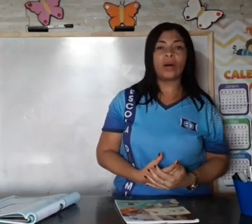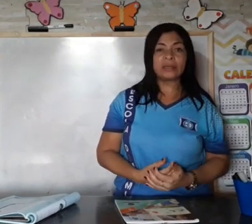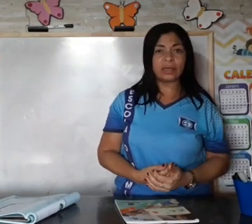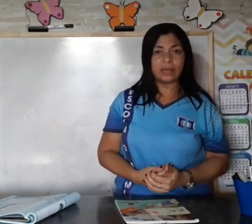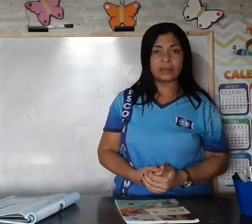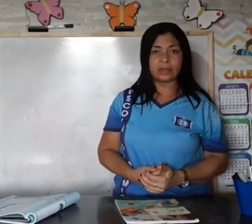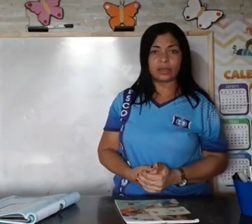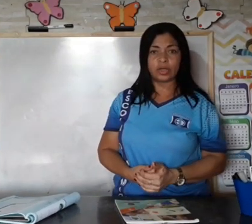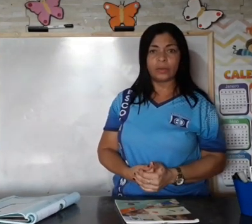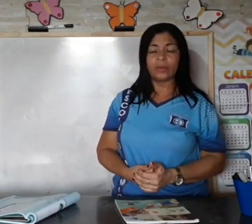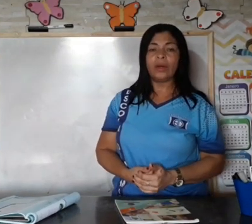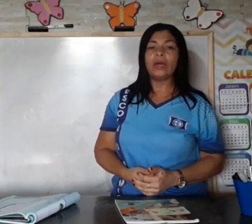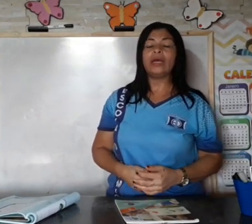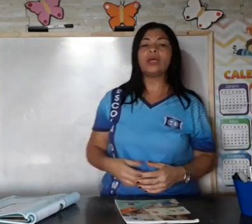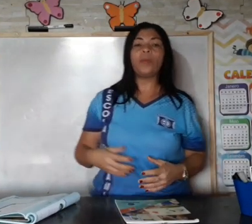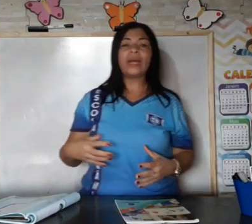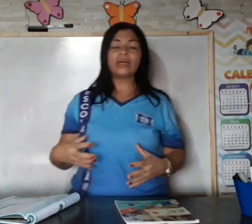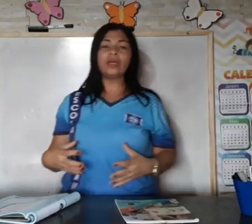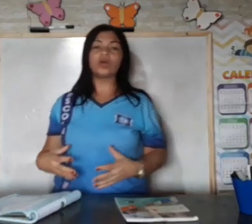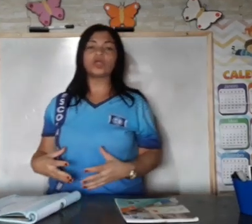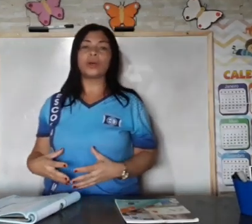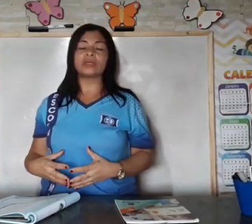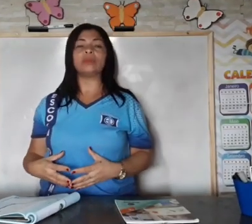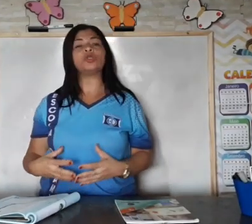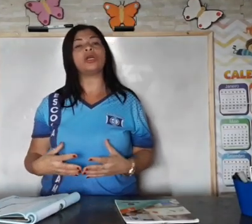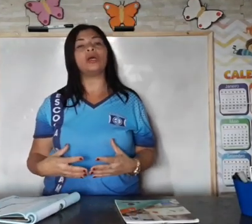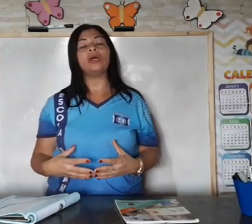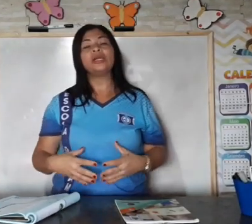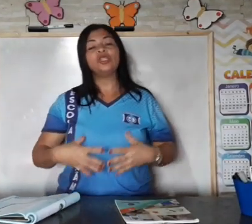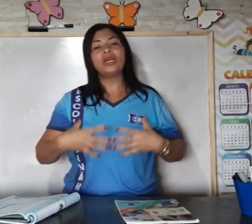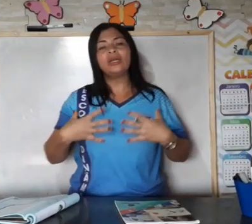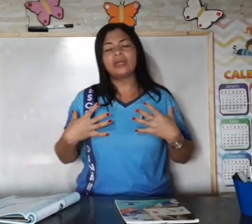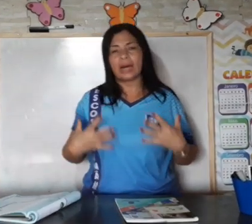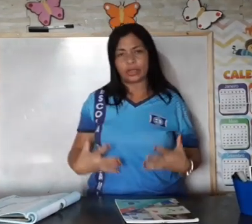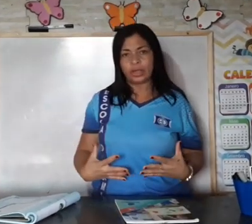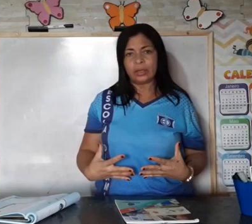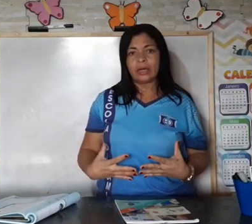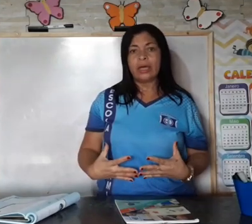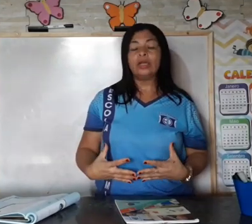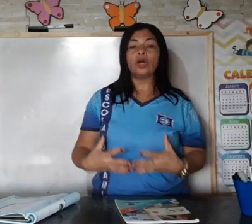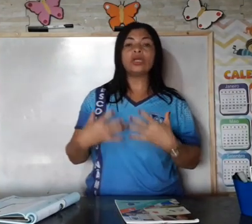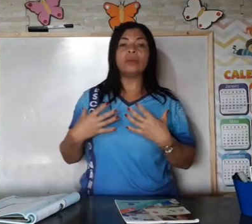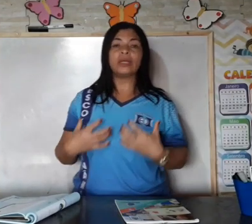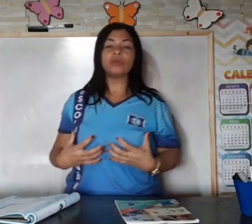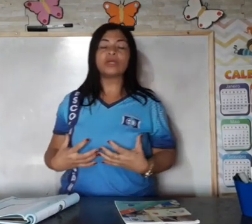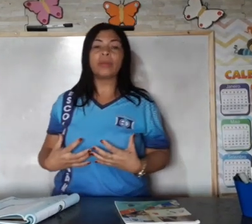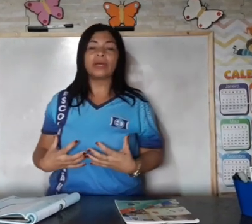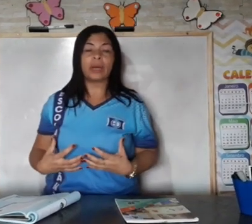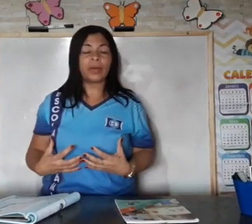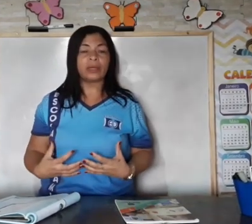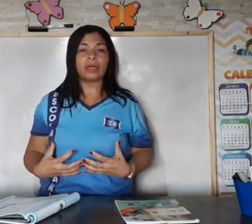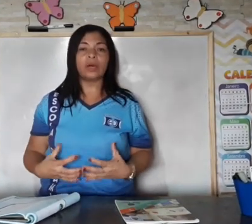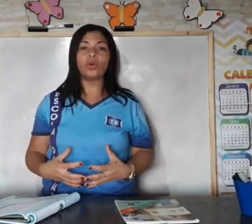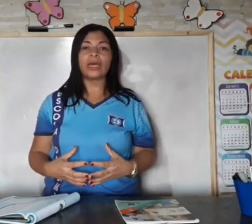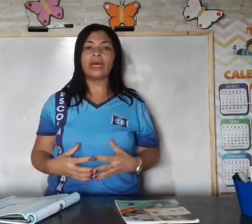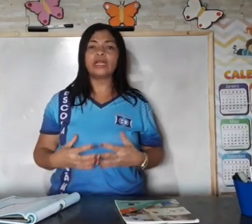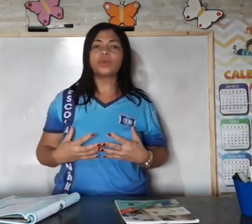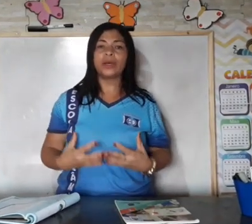as crianças. Então, para que nós possamos ter dignidade, nós também temos que aprender o que é